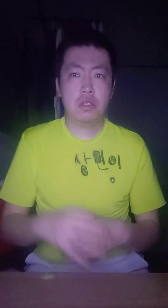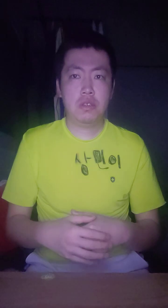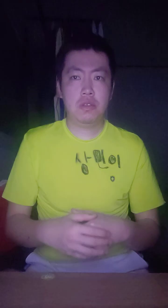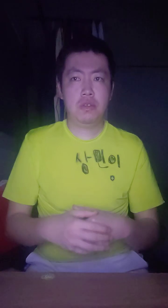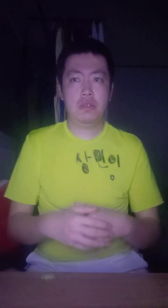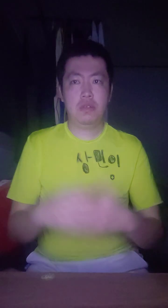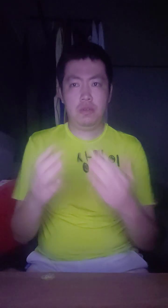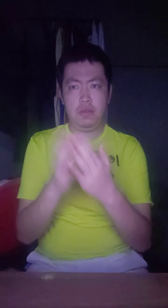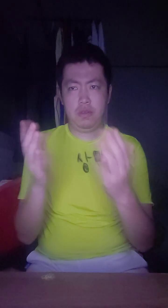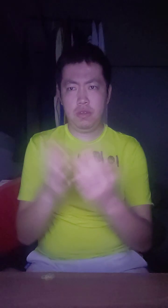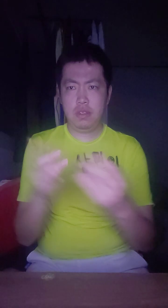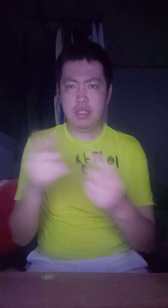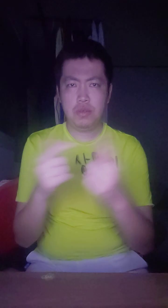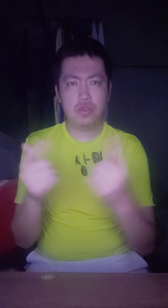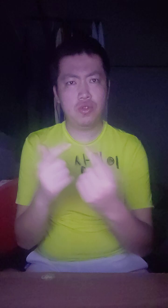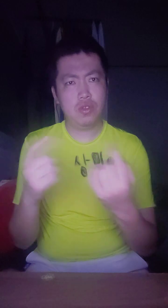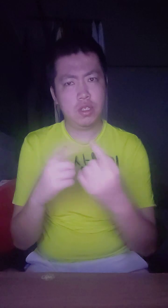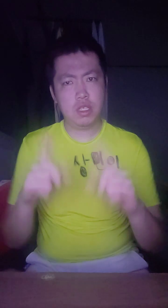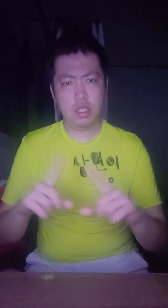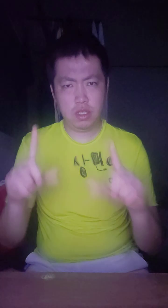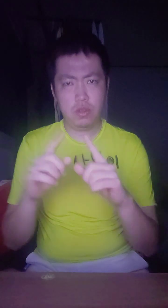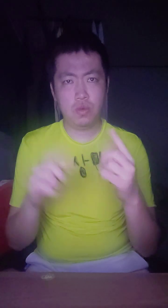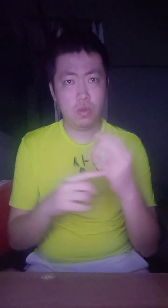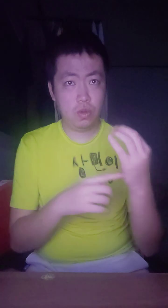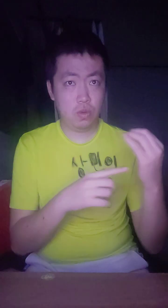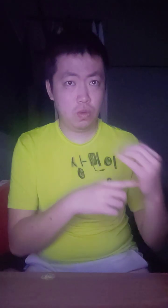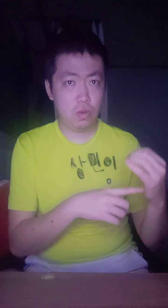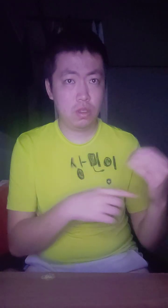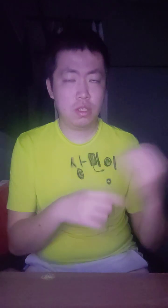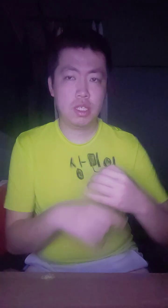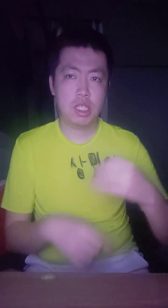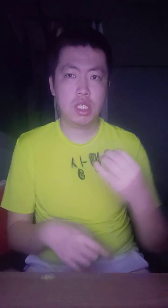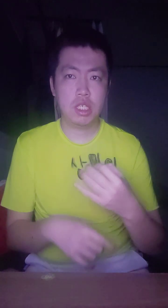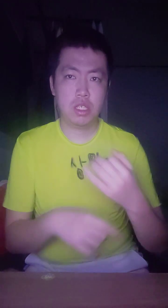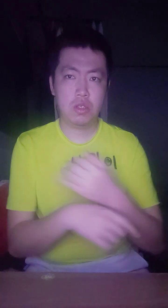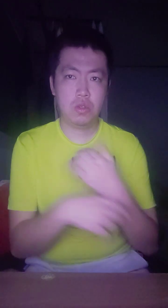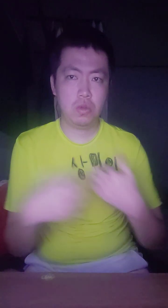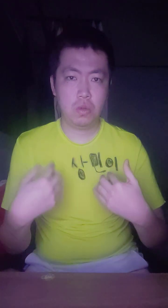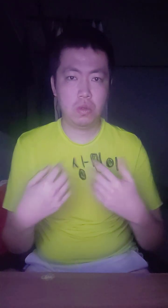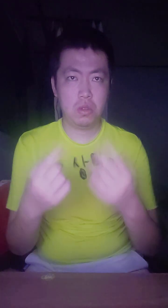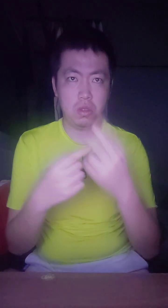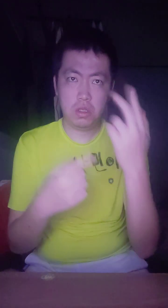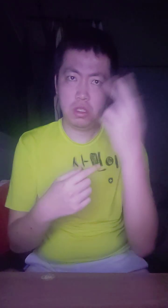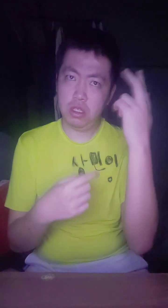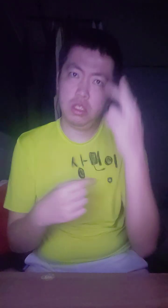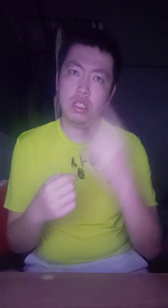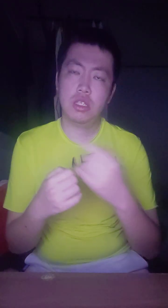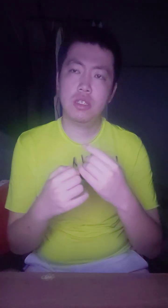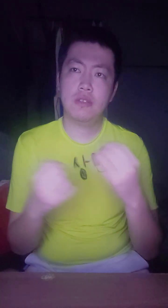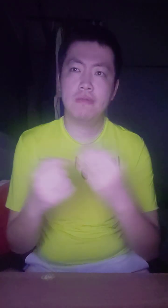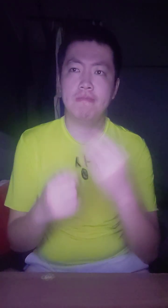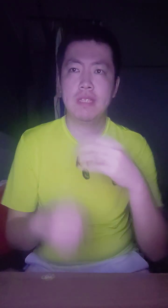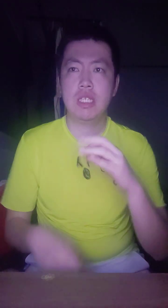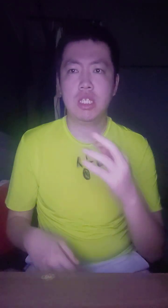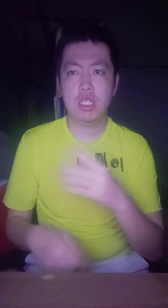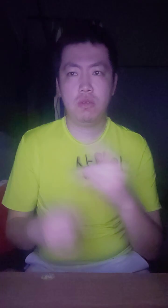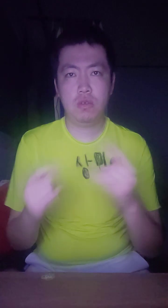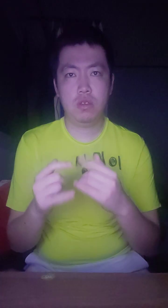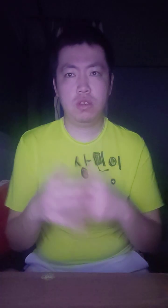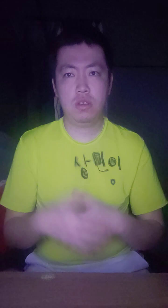입사 초기 야유회 사진 가장 왼쪽, 옷을 입은 채 모자를 거꾸로 쓴 반장급 지모 씨. 유